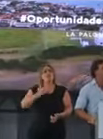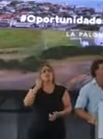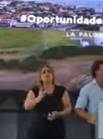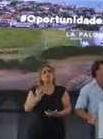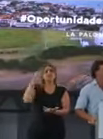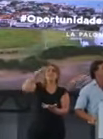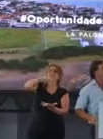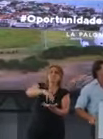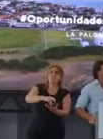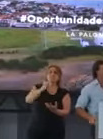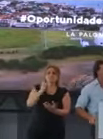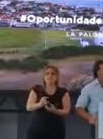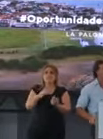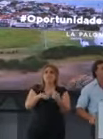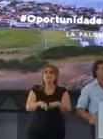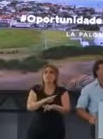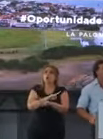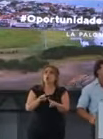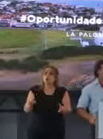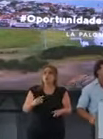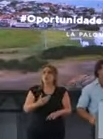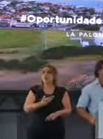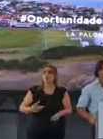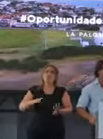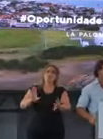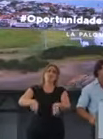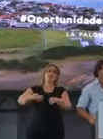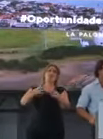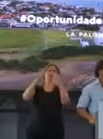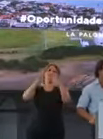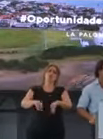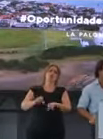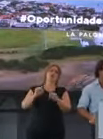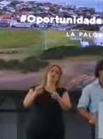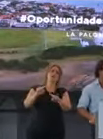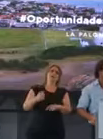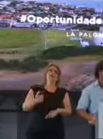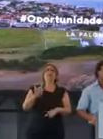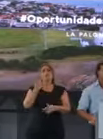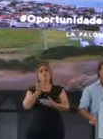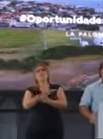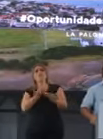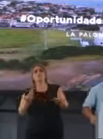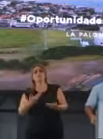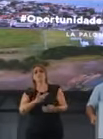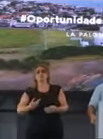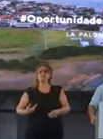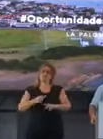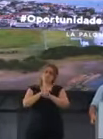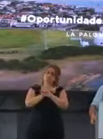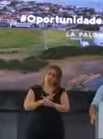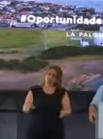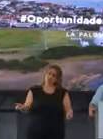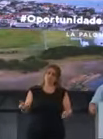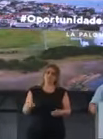la instalación de UPM. No estoy de acuerdo que el gobierno le entregue todo para el 11 del presidente de la Nación.